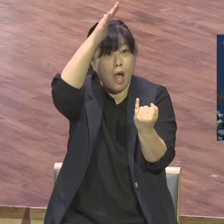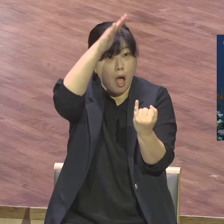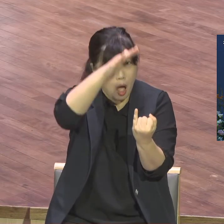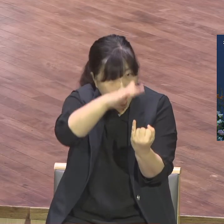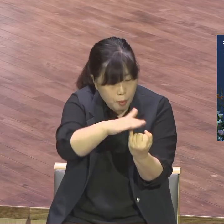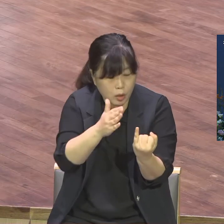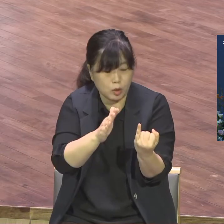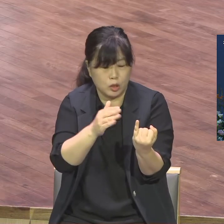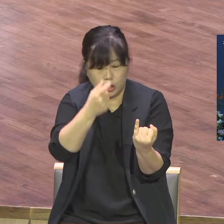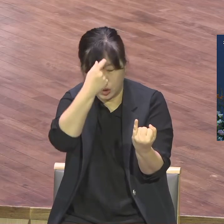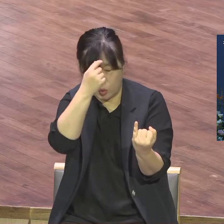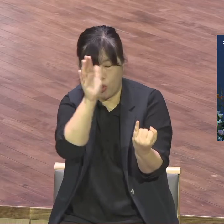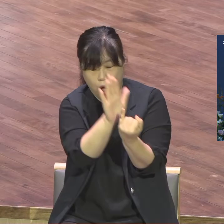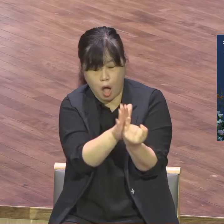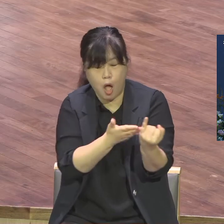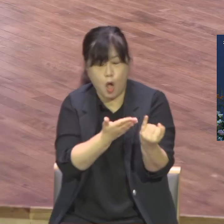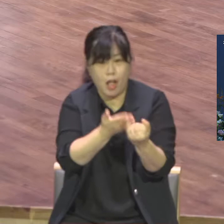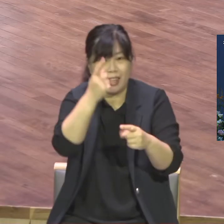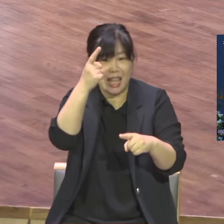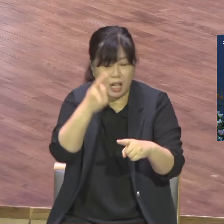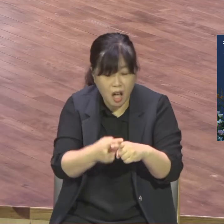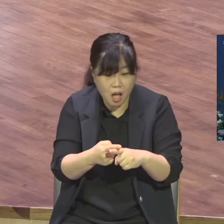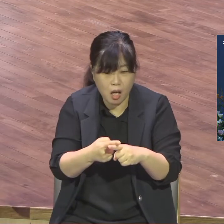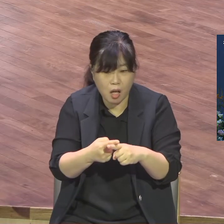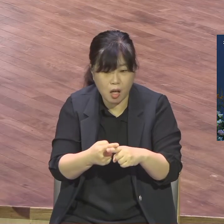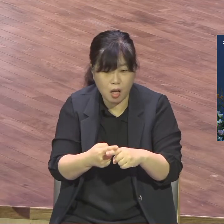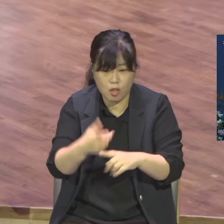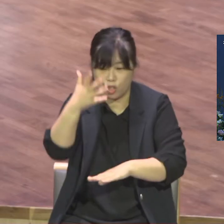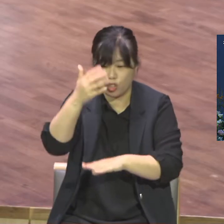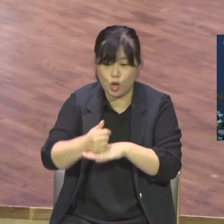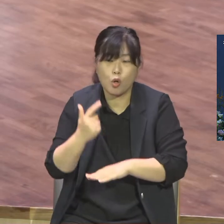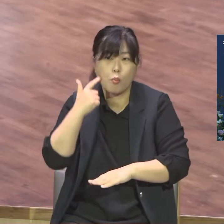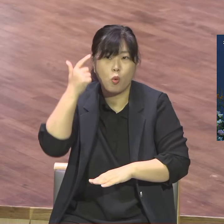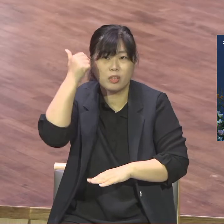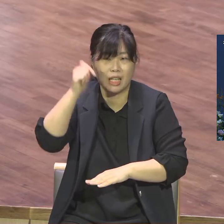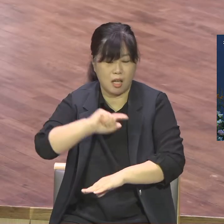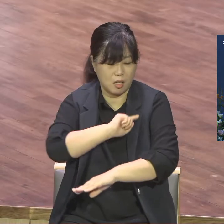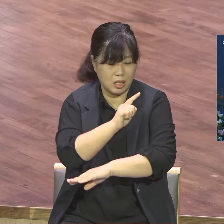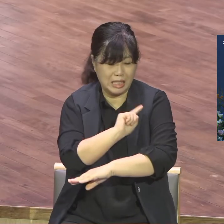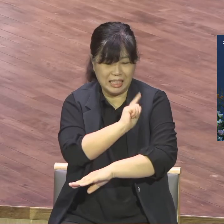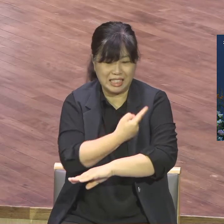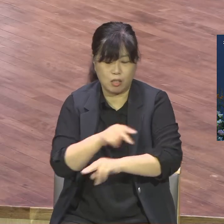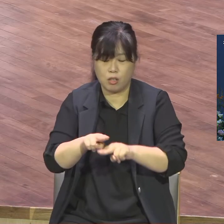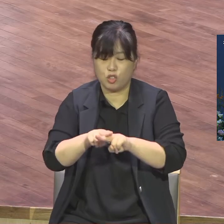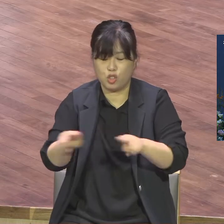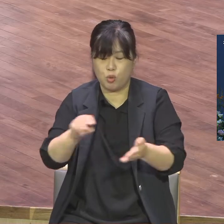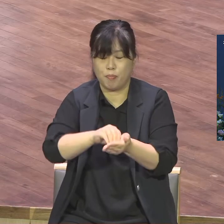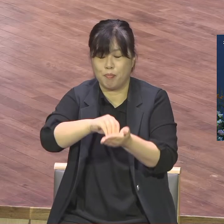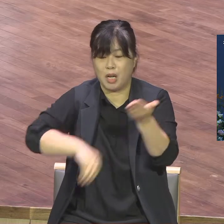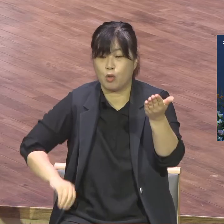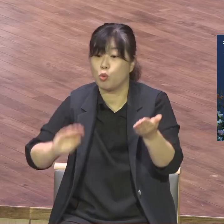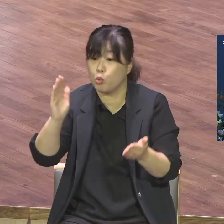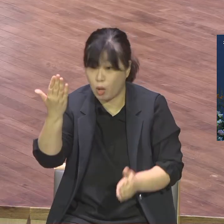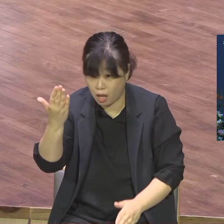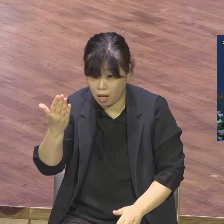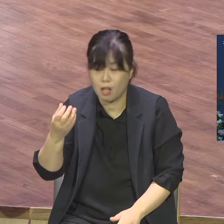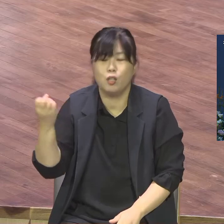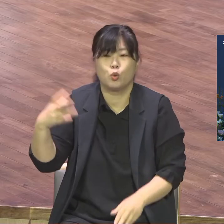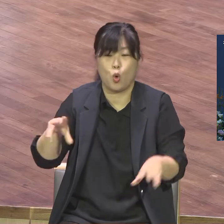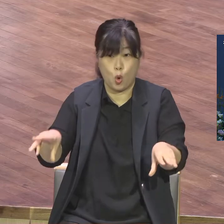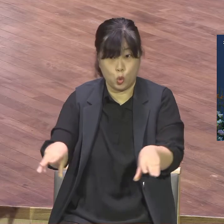면직을 합신해서 합동 교단의 이 대표적인 이 신학교